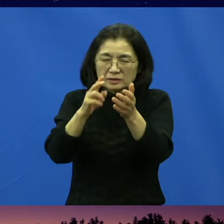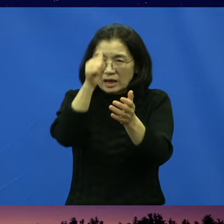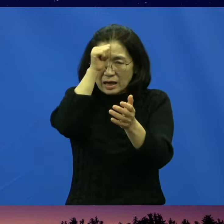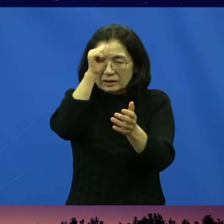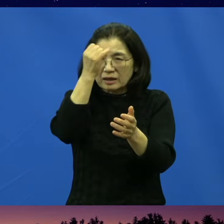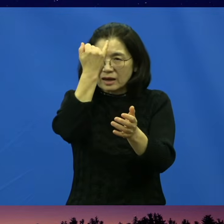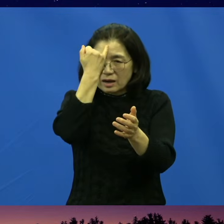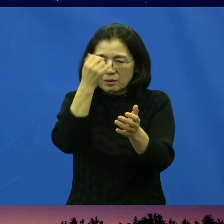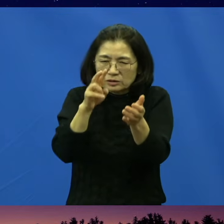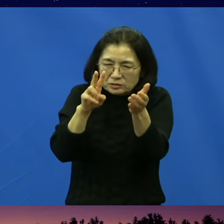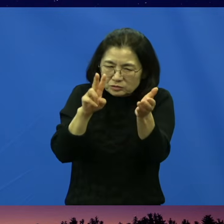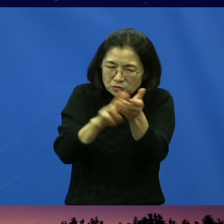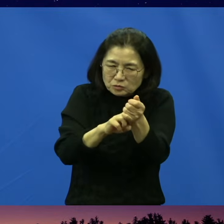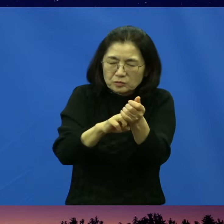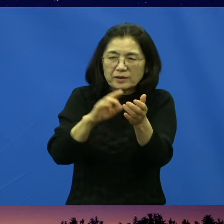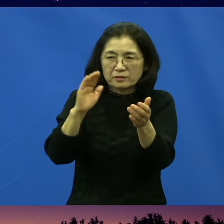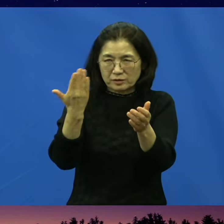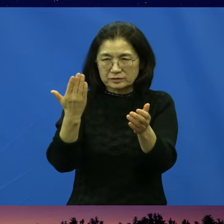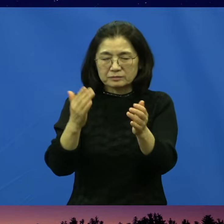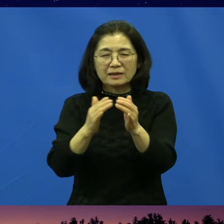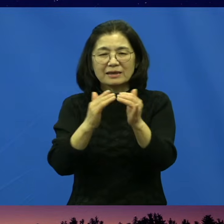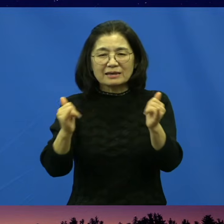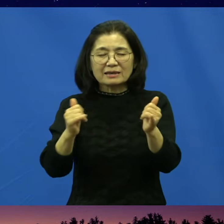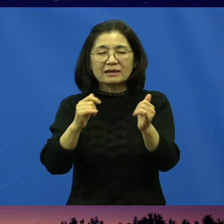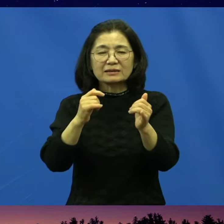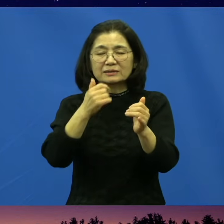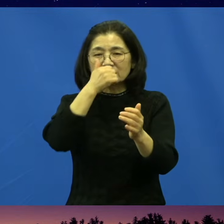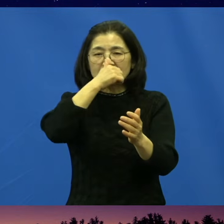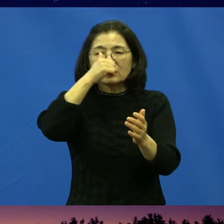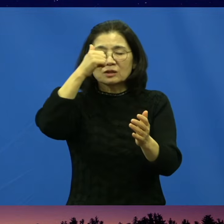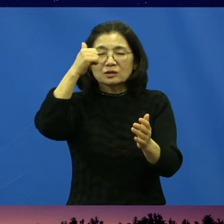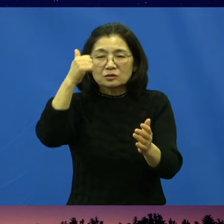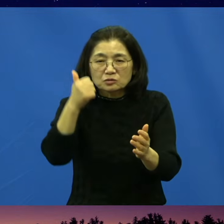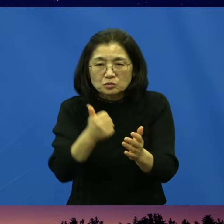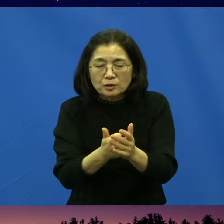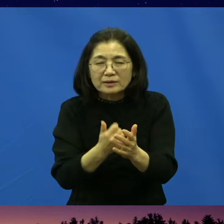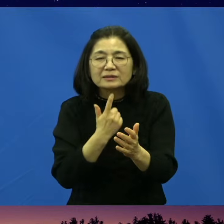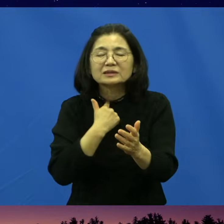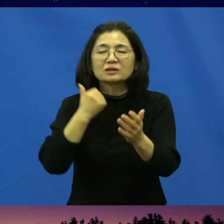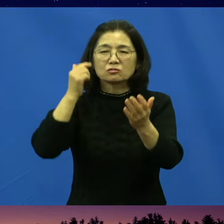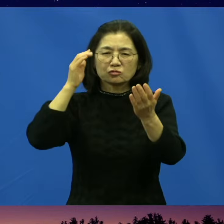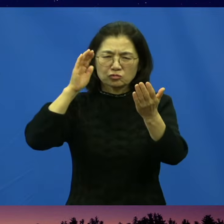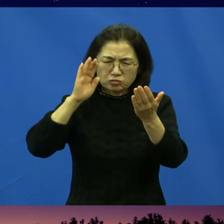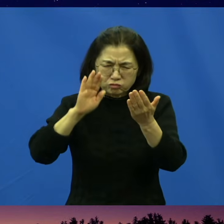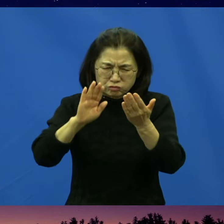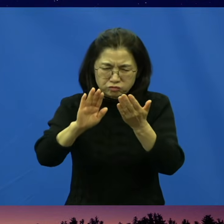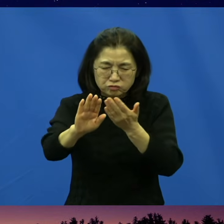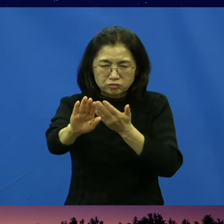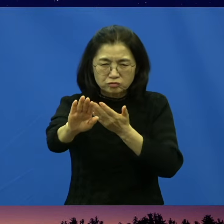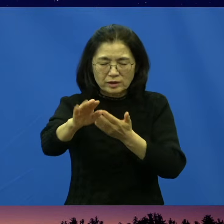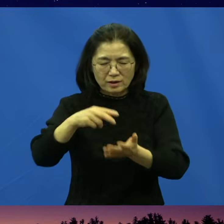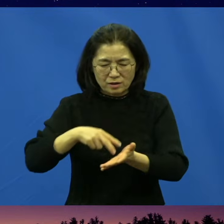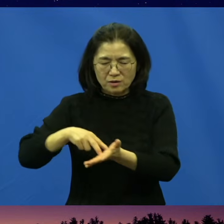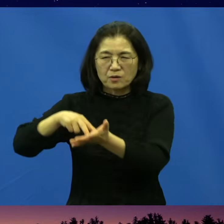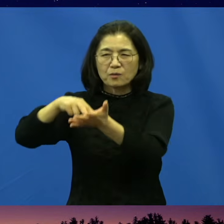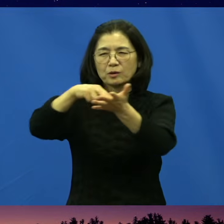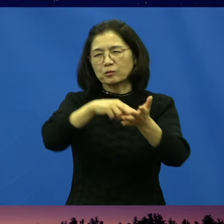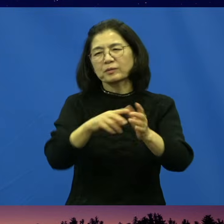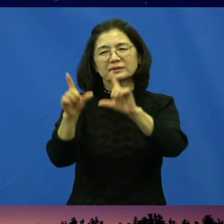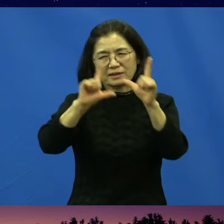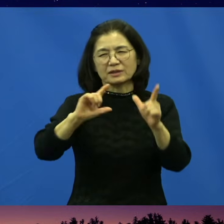그래서 인간은 그 이후부터 근원적인 결핍을 겪는 고독한 존재로 살게 된